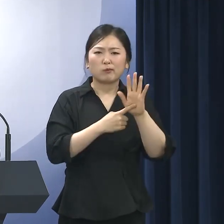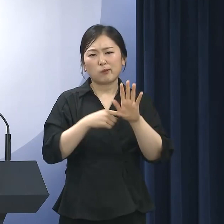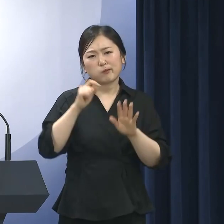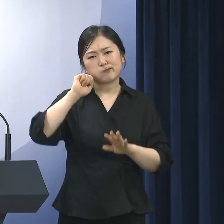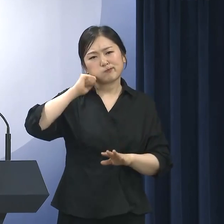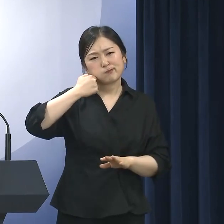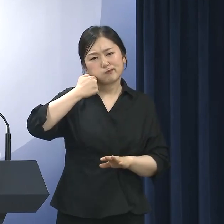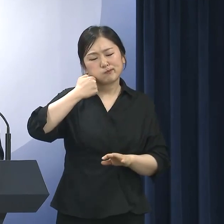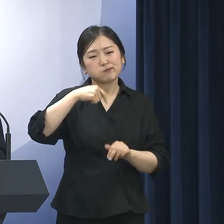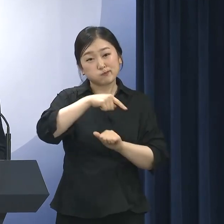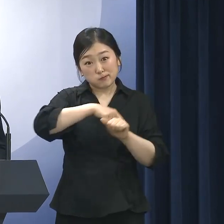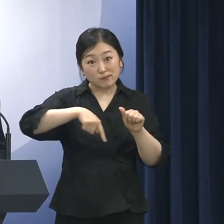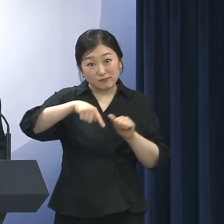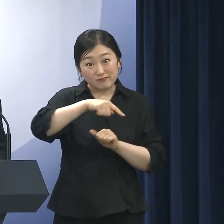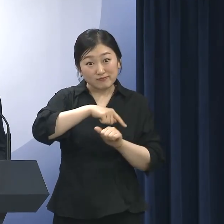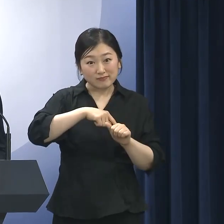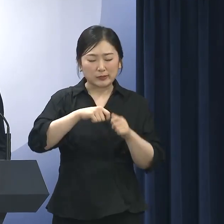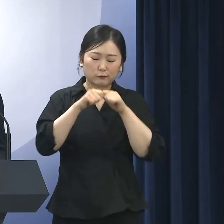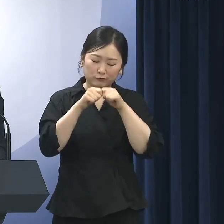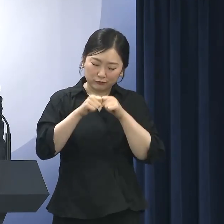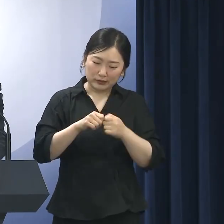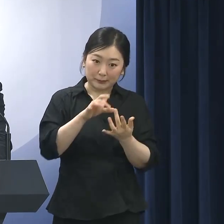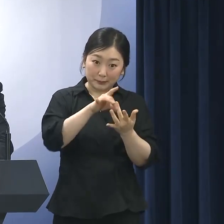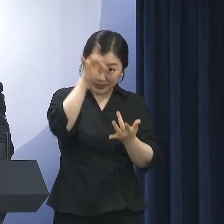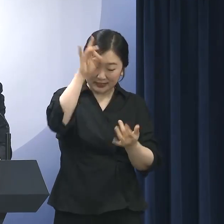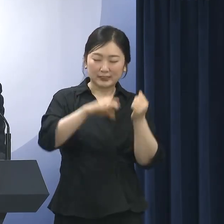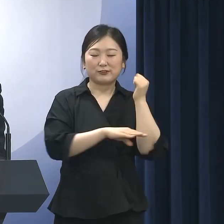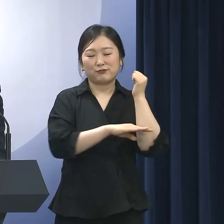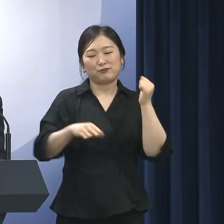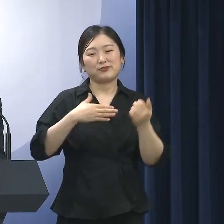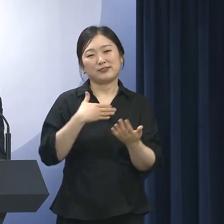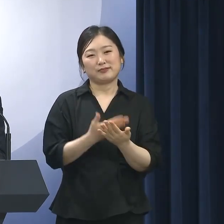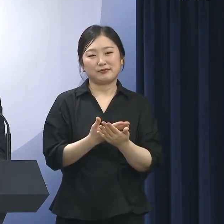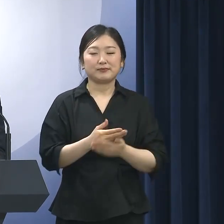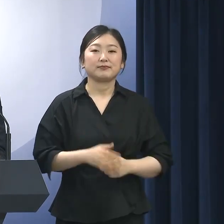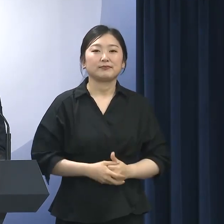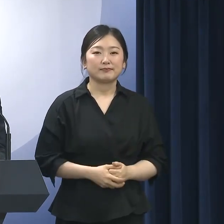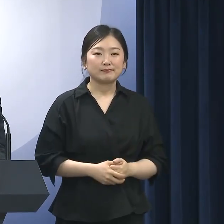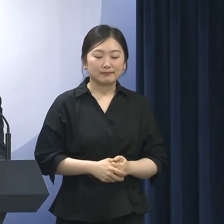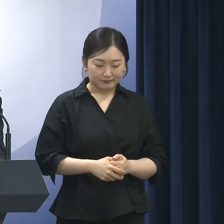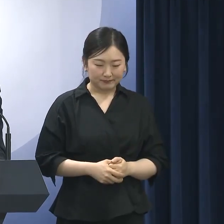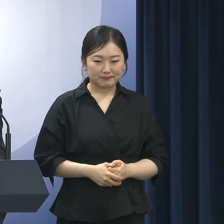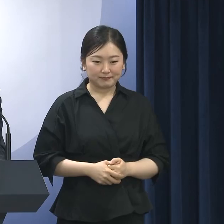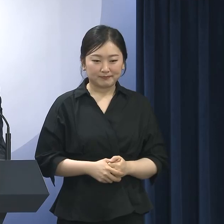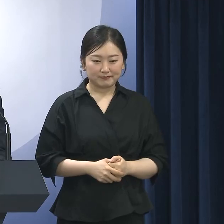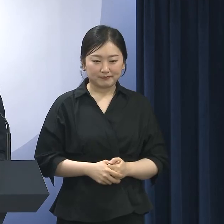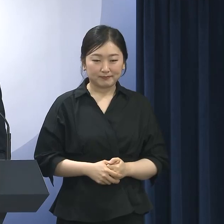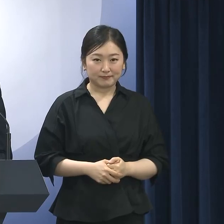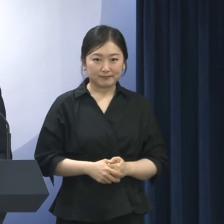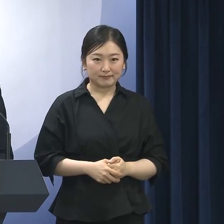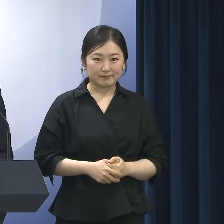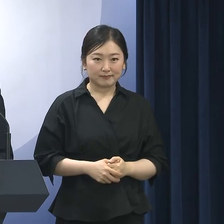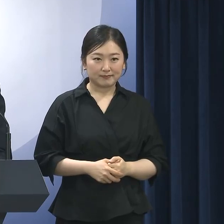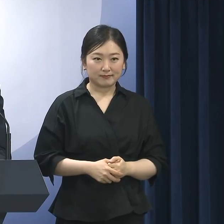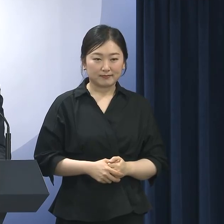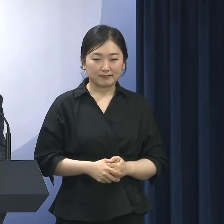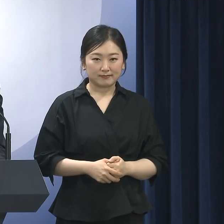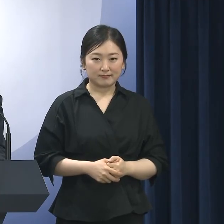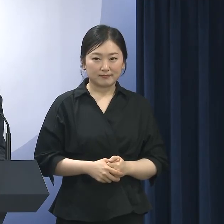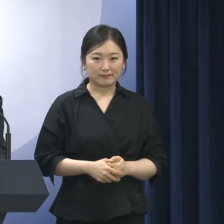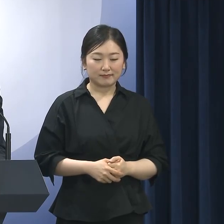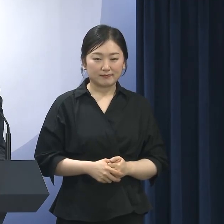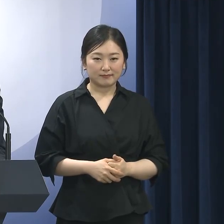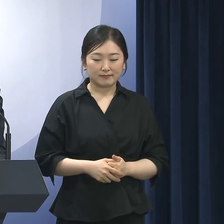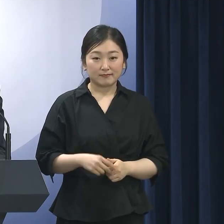좀 구체적인 선정 기준을 말씀해 주시면 감사하겠습니다. 예, 제가 큰 틀에서 설명을 드리겠고요. 그 자세한 것은 우리 담당